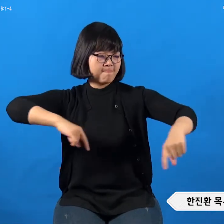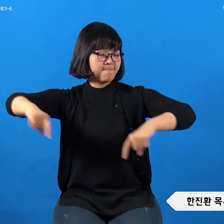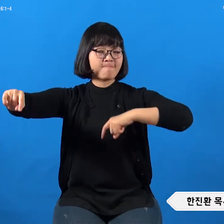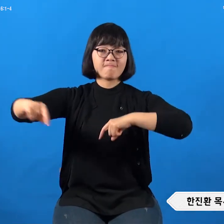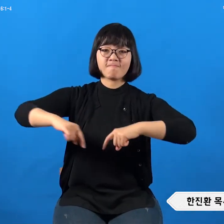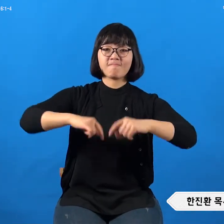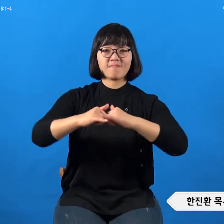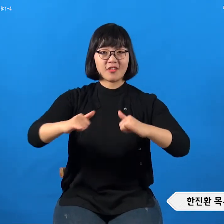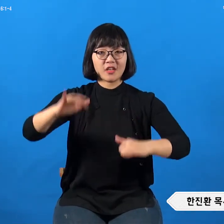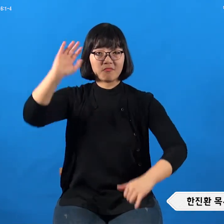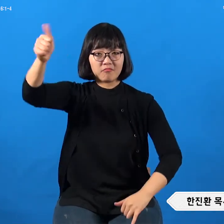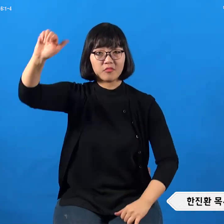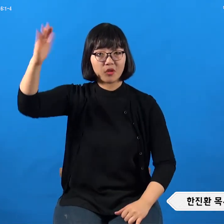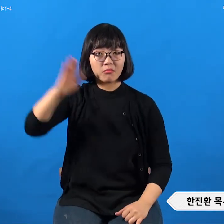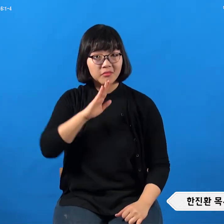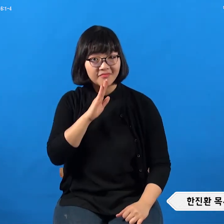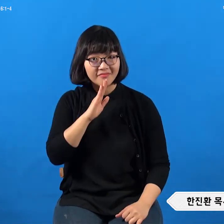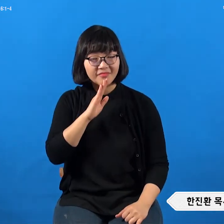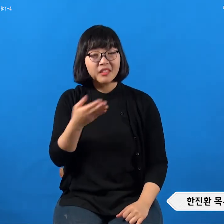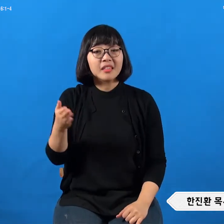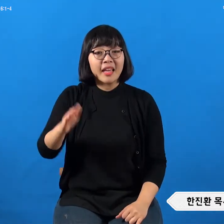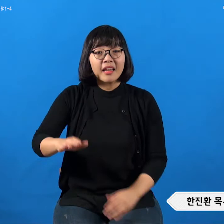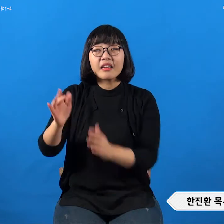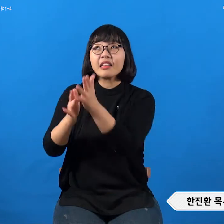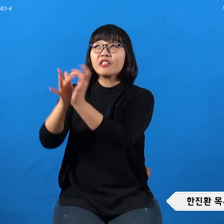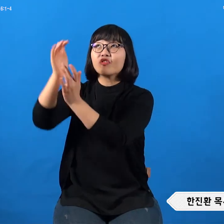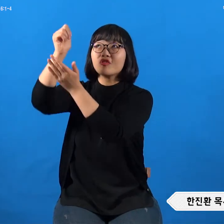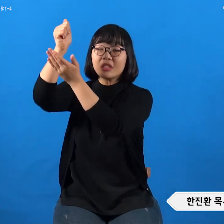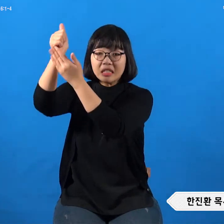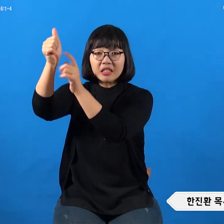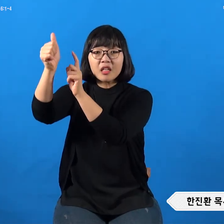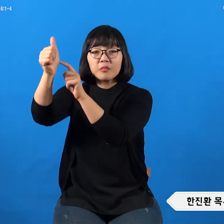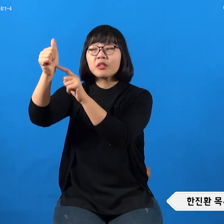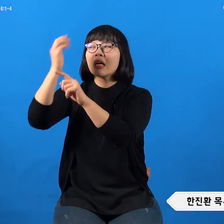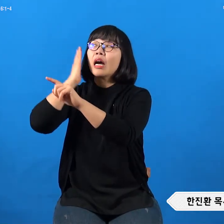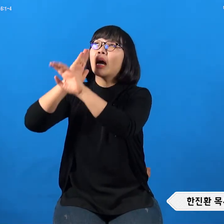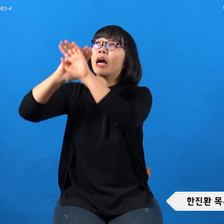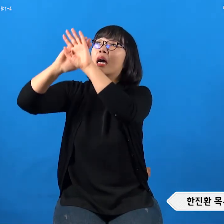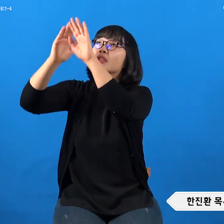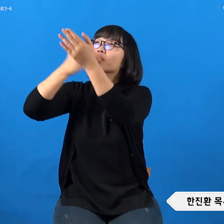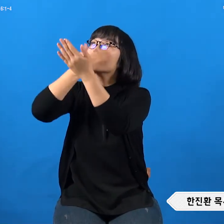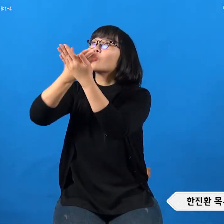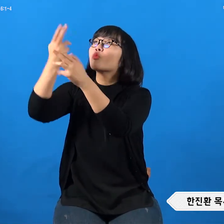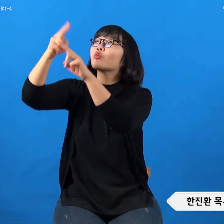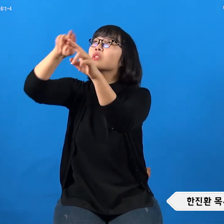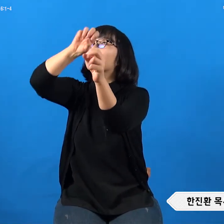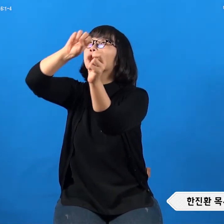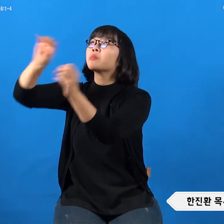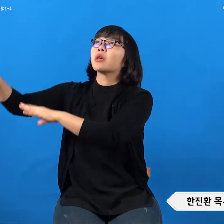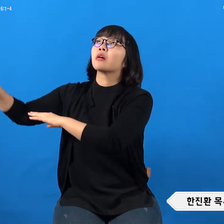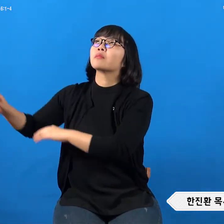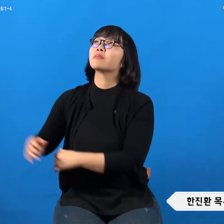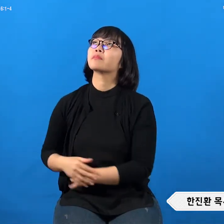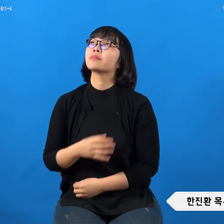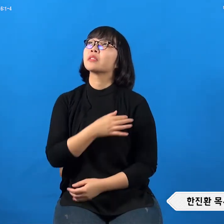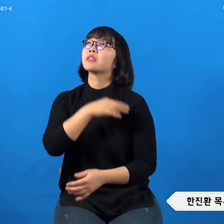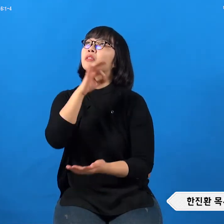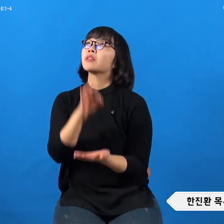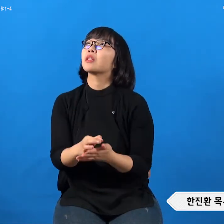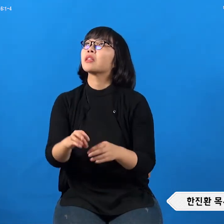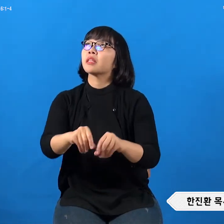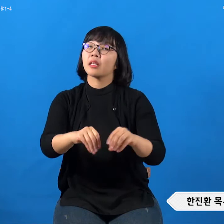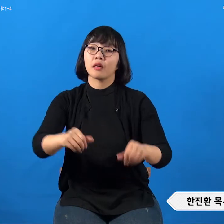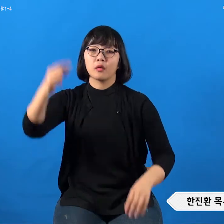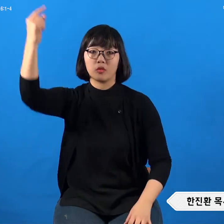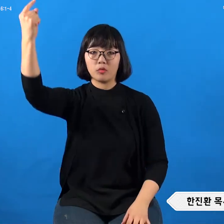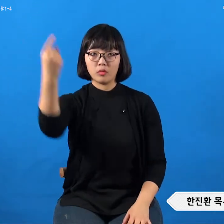주인이시지 않습니까? 그런데 우리 예수님은 그 하늘 보좌를 다 버리시고 낮고 천한 이 땅에 내려오셨습니다.